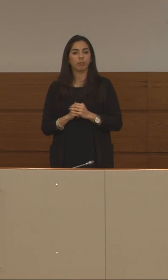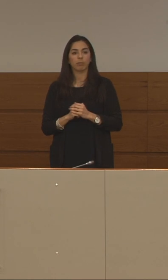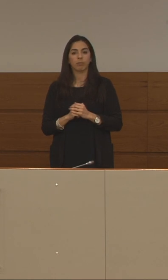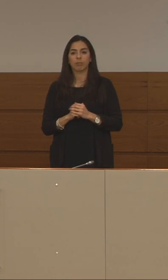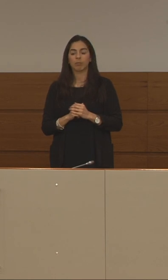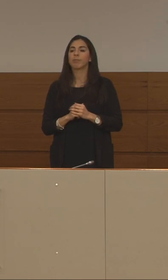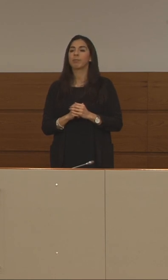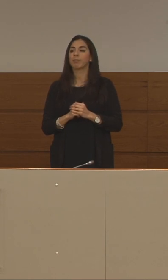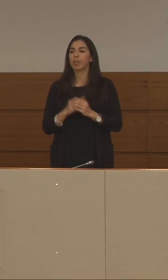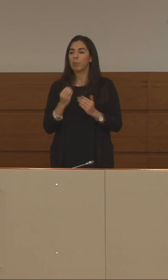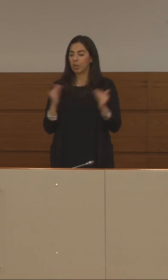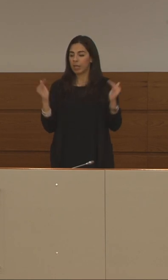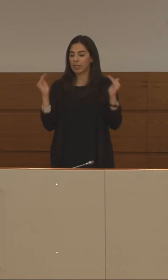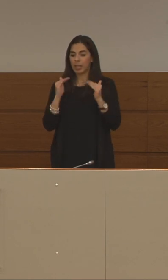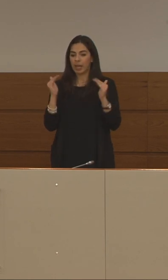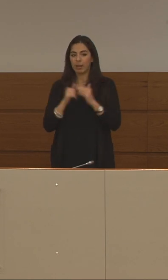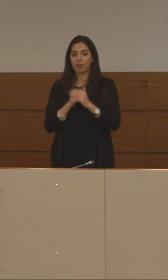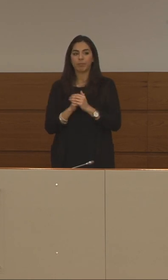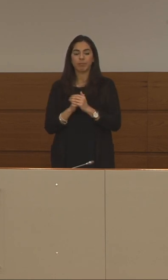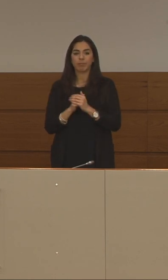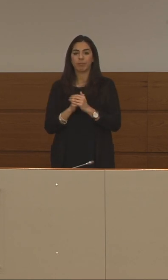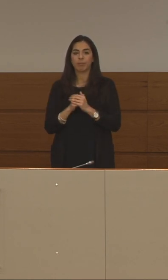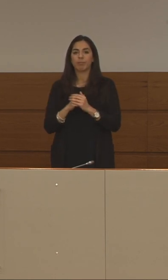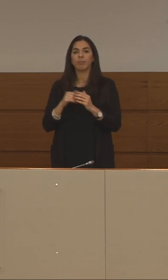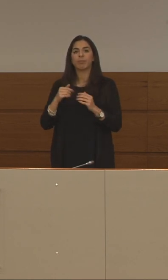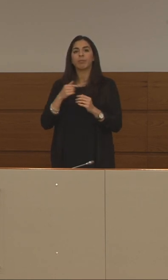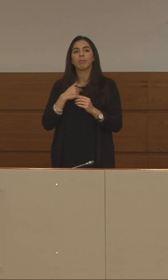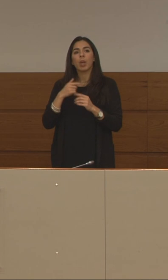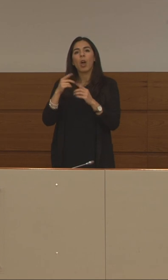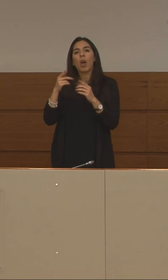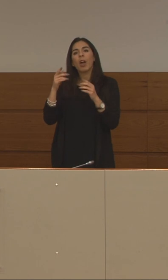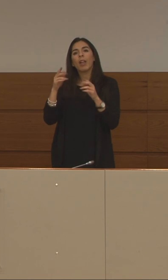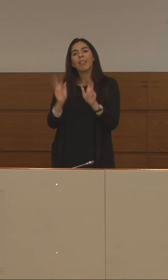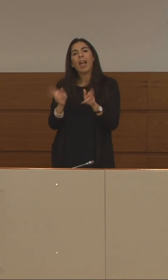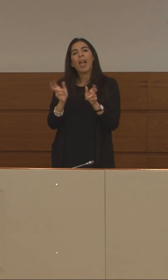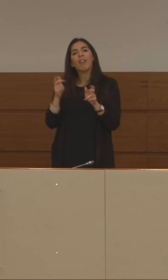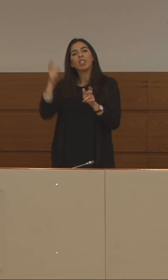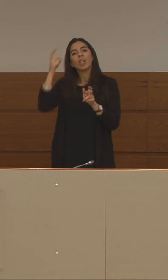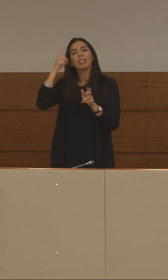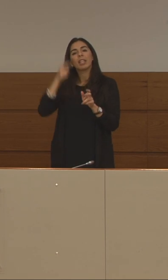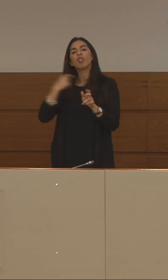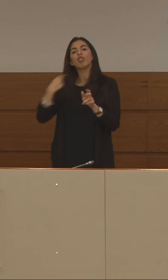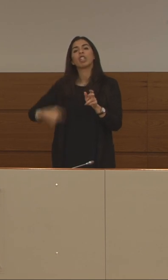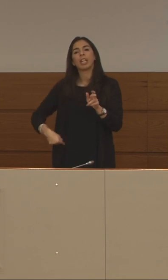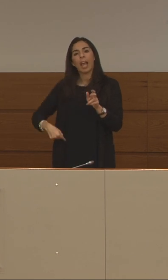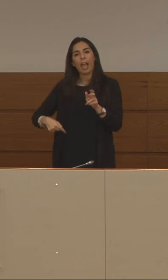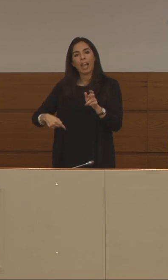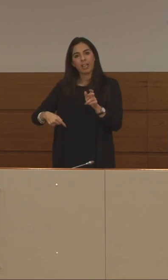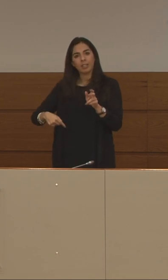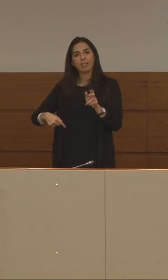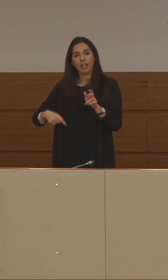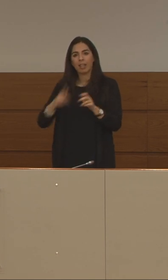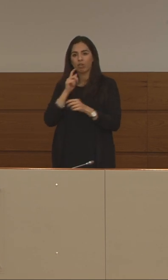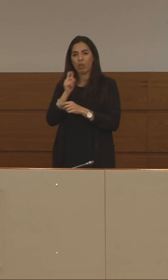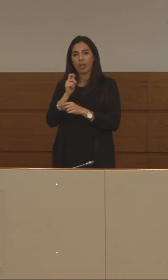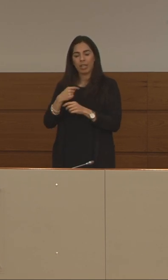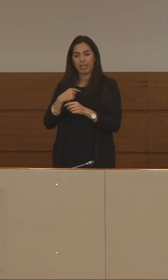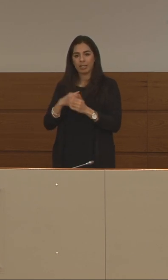salve buonasera sono thank ciò la divisa della tv di stato cinese della ciana mediagroup e vorrei fare una domanda